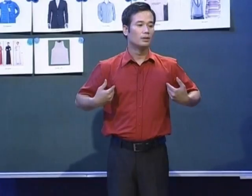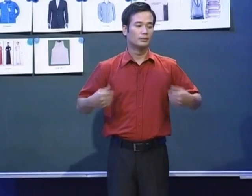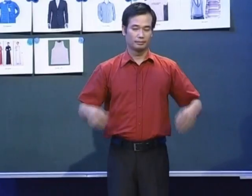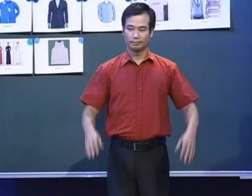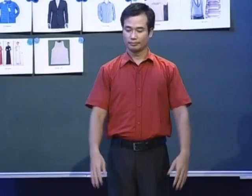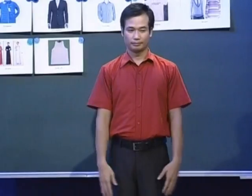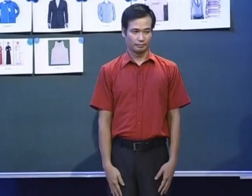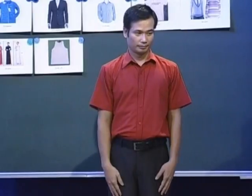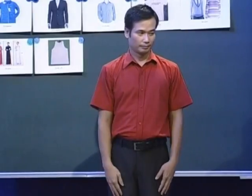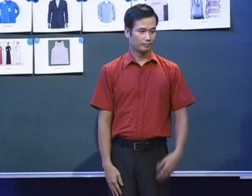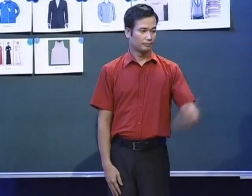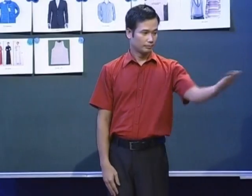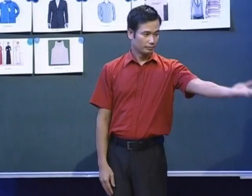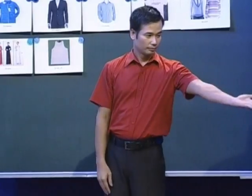Đây là ký hiệu áo ba lỗ đấy.